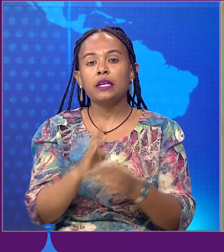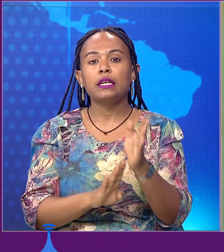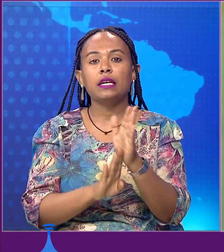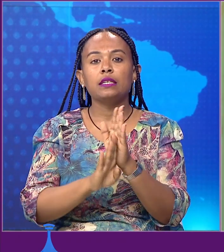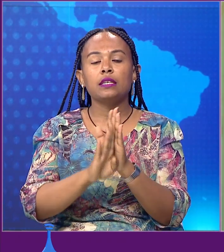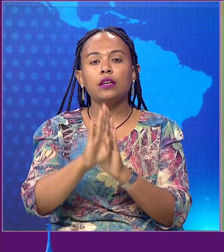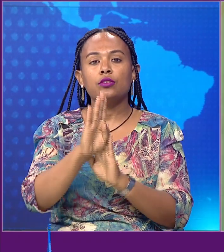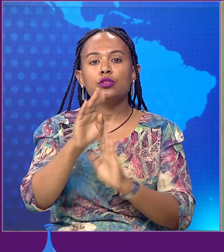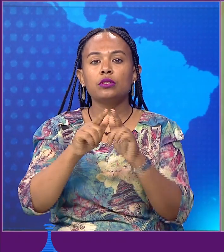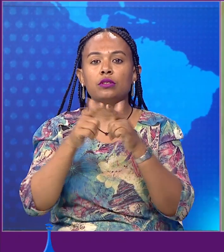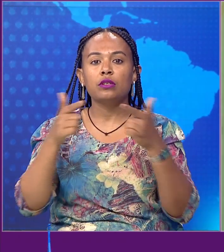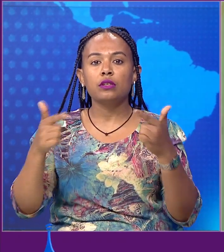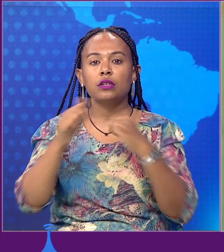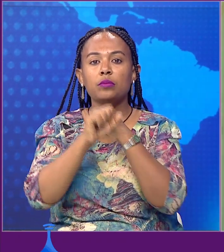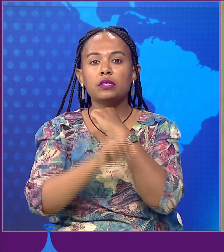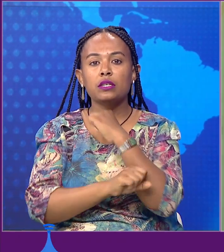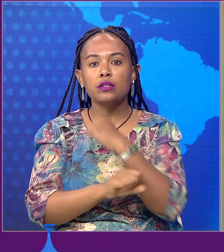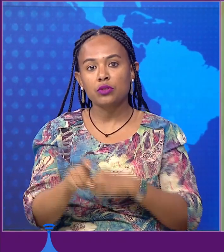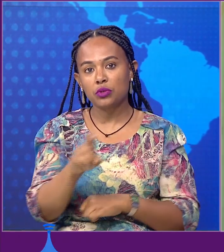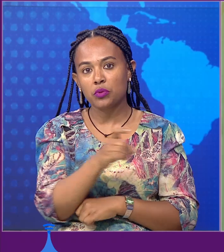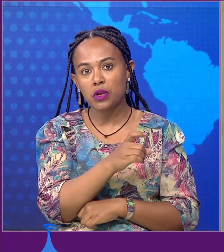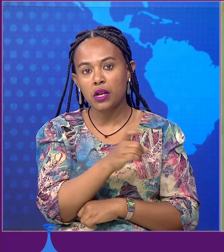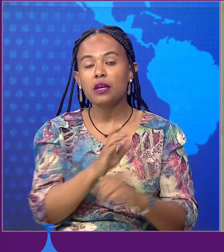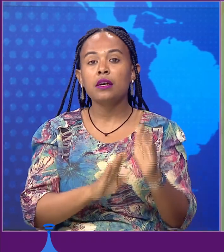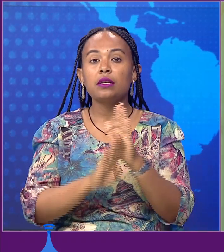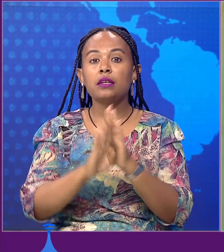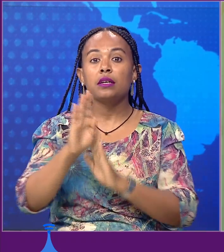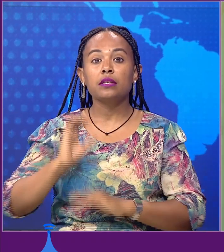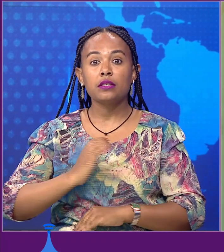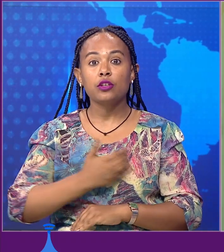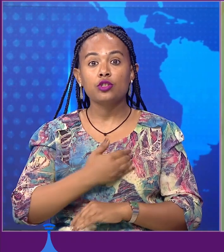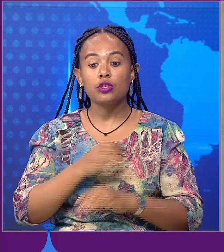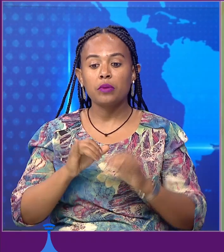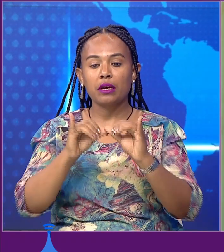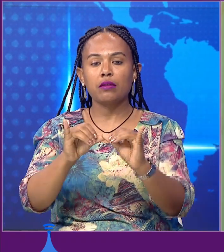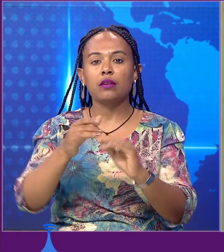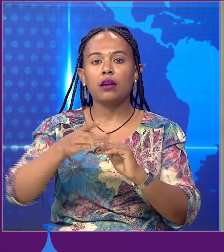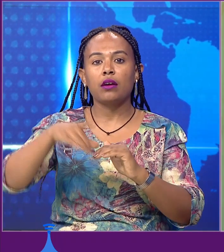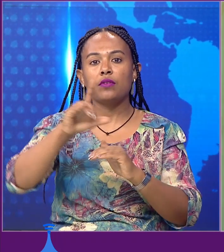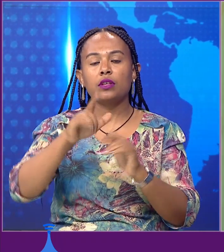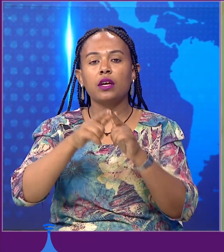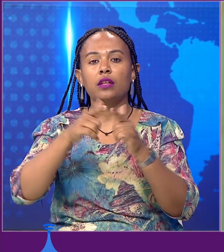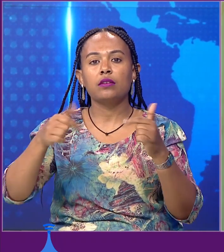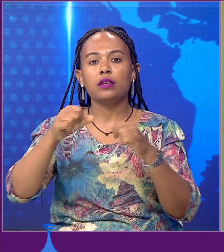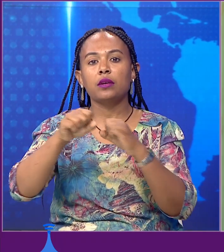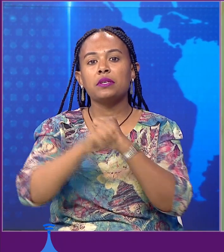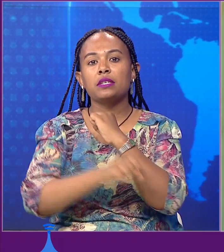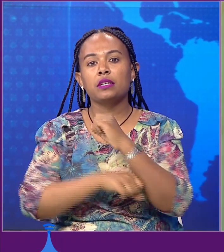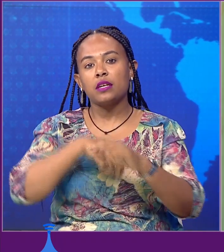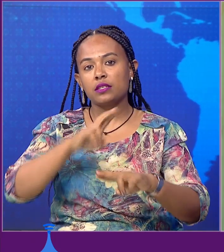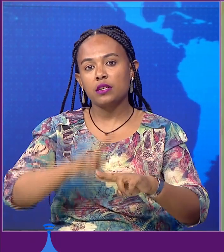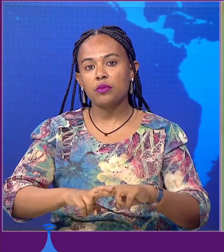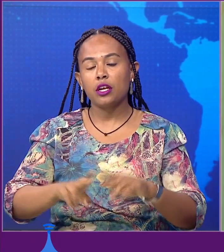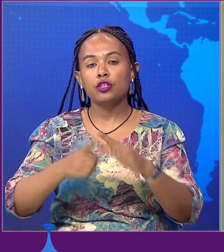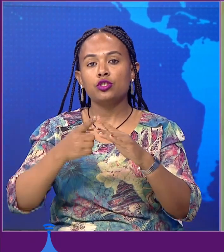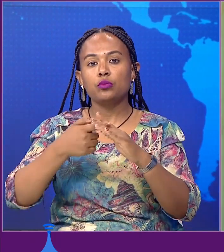ለእድገታችን ትልቅ መሰረት ይሆናል። ለእድገታችን መቀጠልና ከፍታ ደግሞ ትልቅ መሰረት ይሆናል ብዬ ነው የማስበው እና ጅምር ላይ